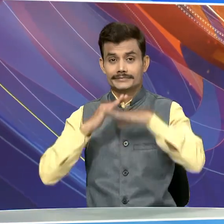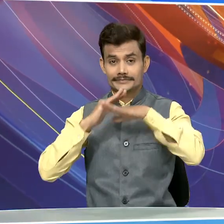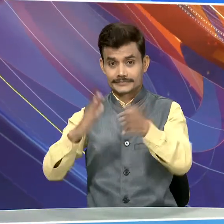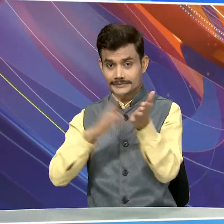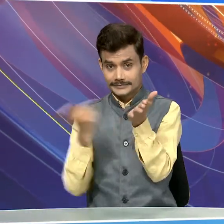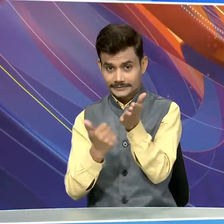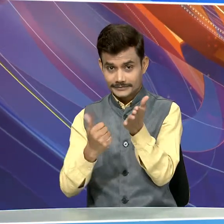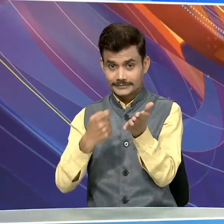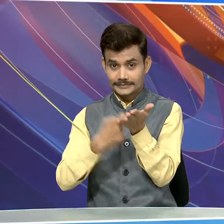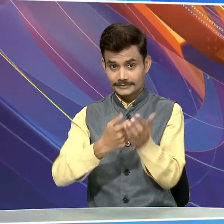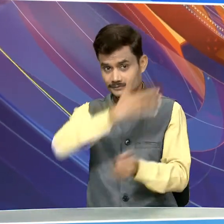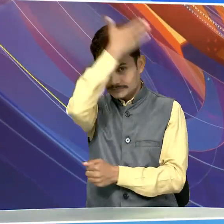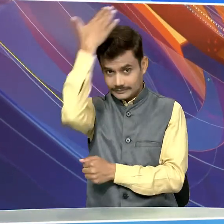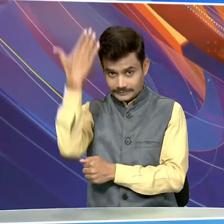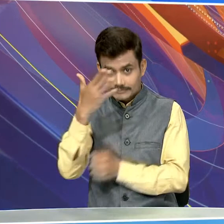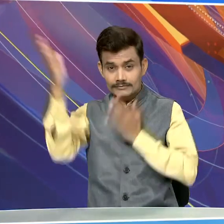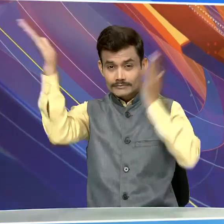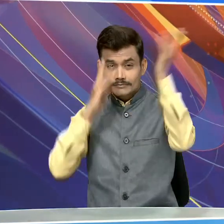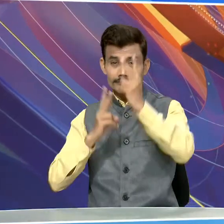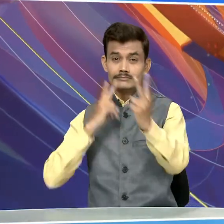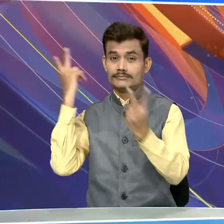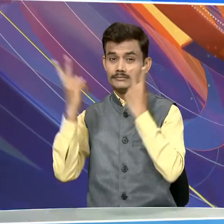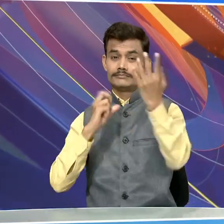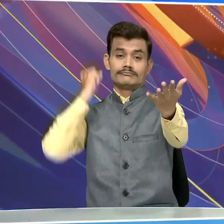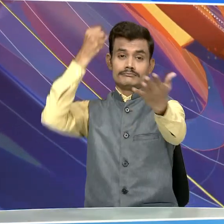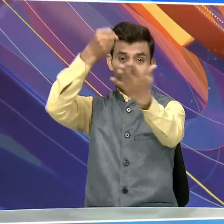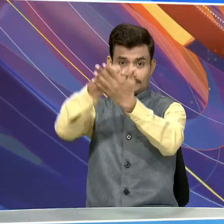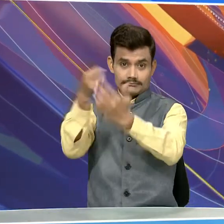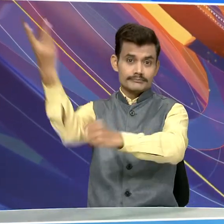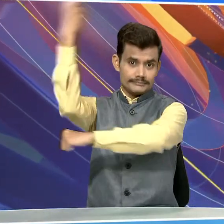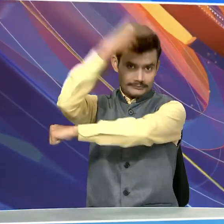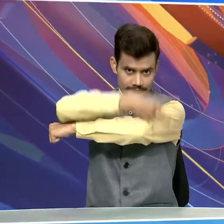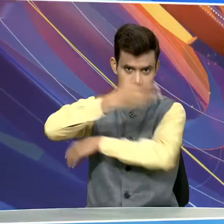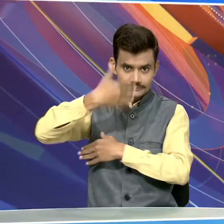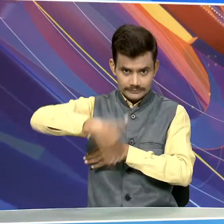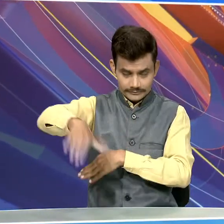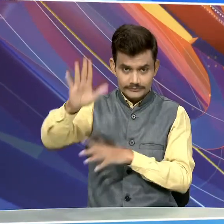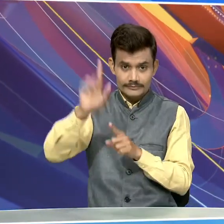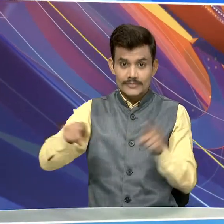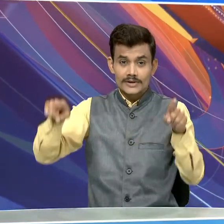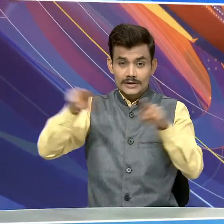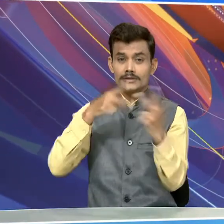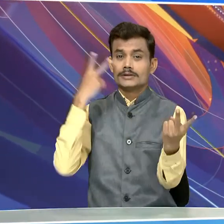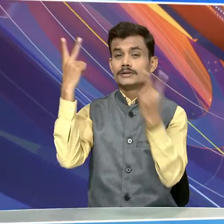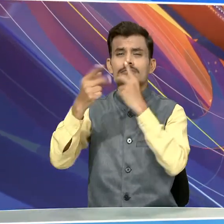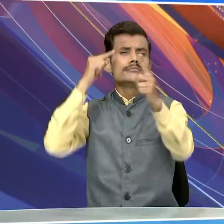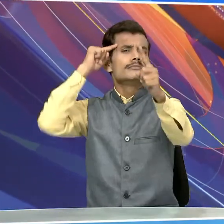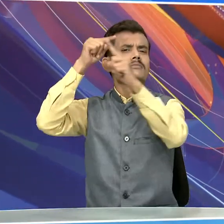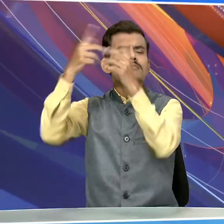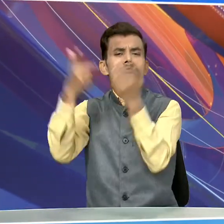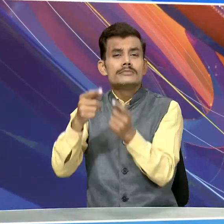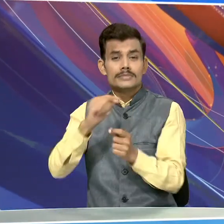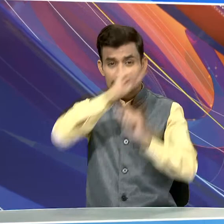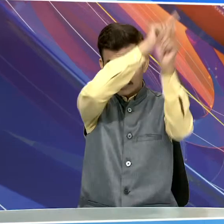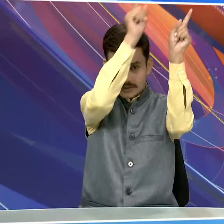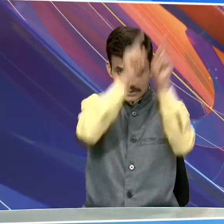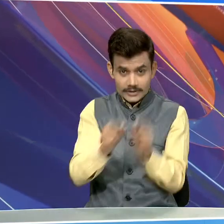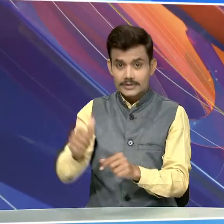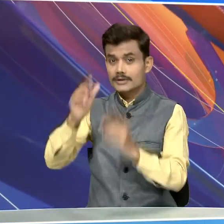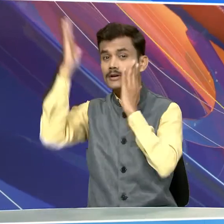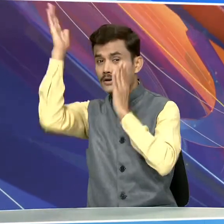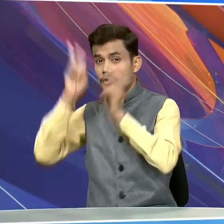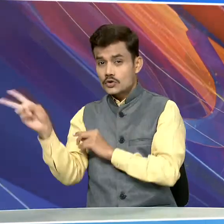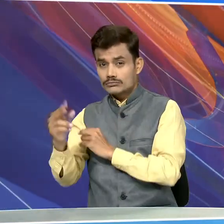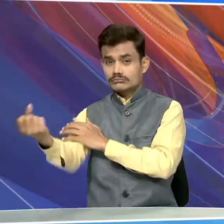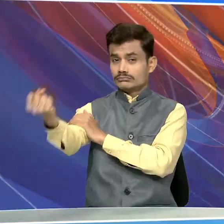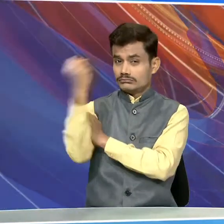रक्षा मंत्री राजनाथ सिंह मलेशिया की दो दिवसीय आधिकारिक यात्रा पर हैं। इस यात्रा का उद्देश्य द्विपक्षीय रक्षा सहयोग